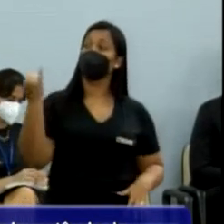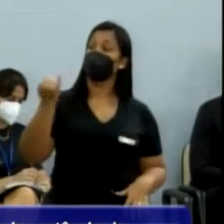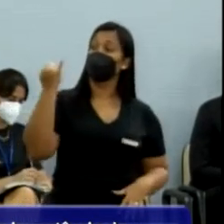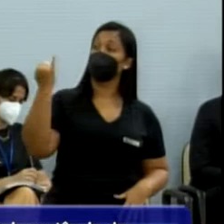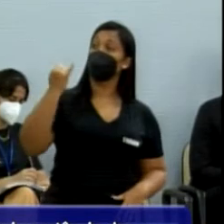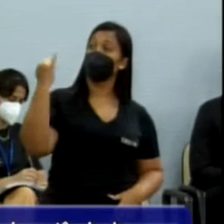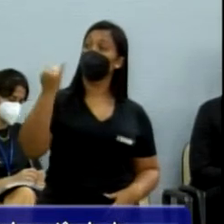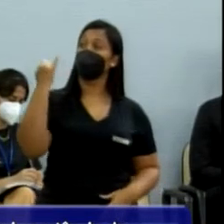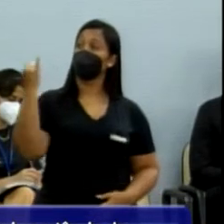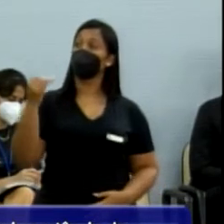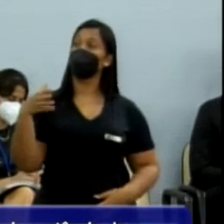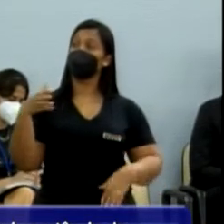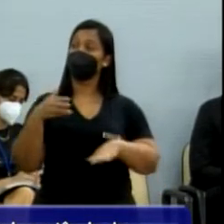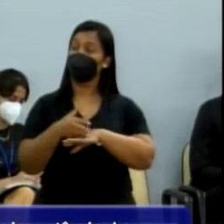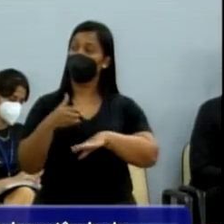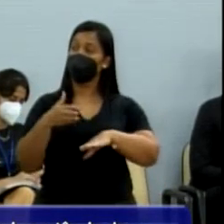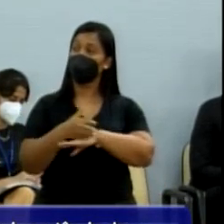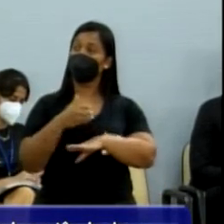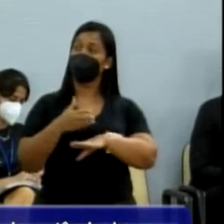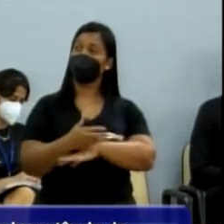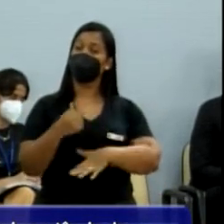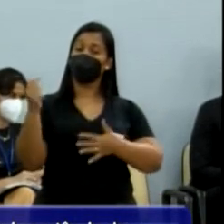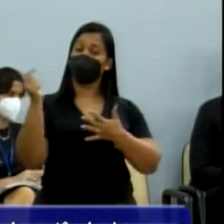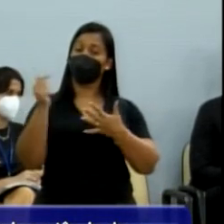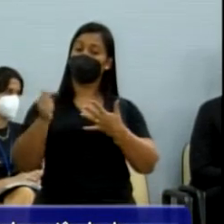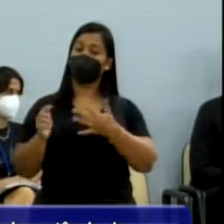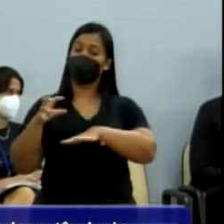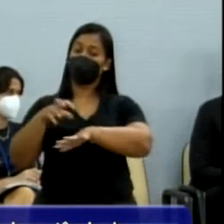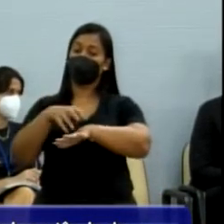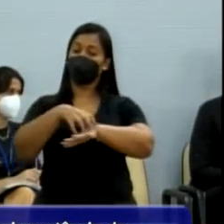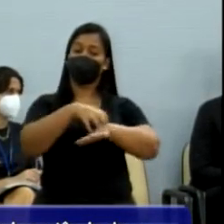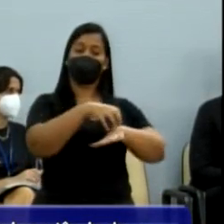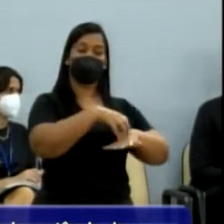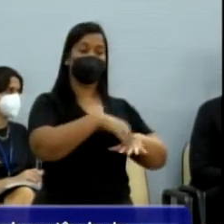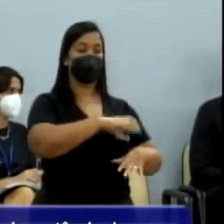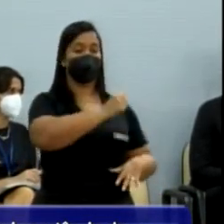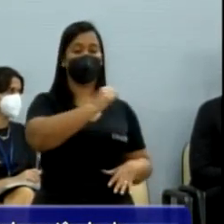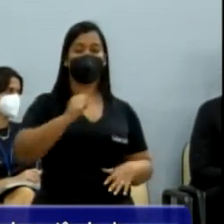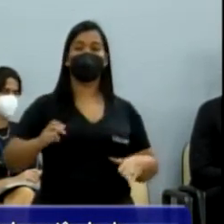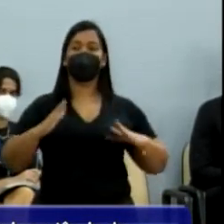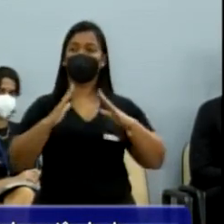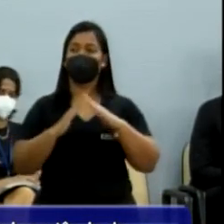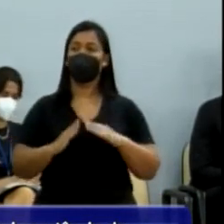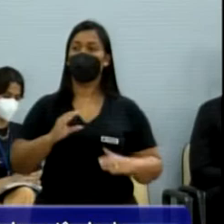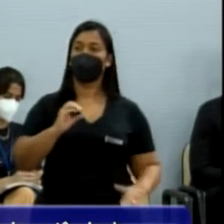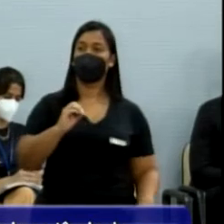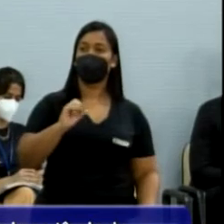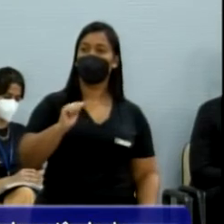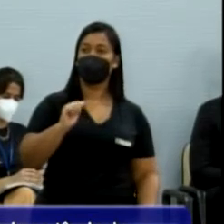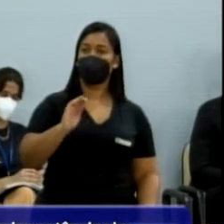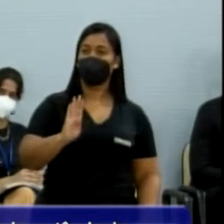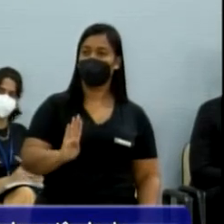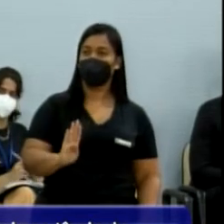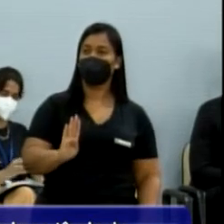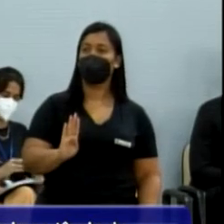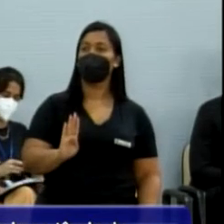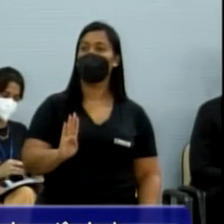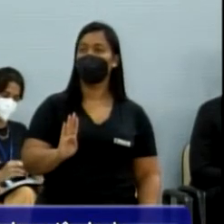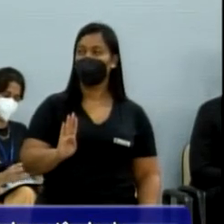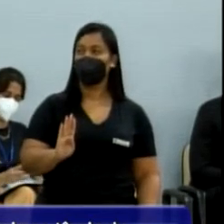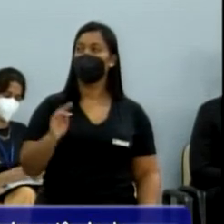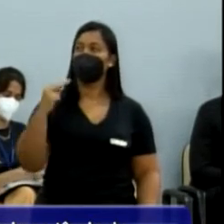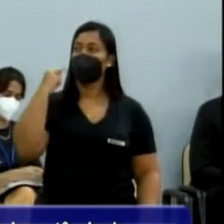onde participou várias entidades, associações de moradores, OAB, aqui